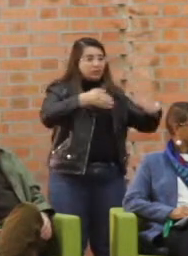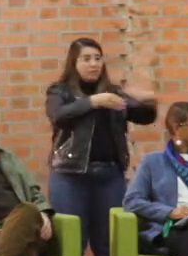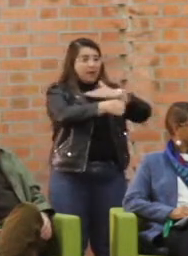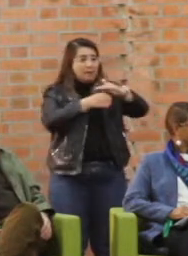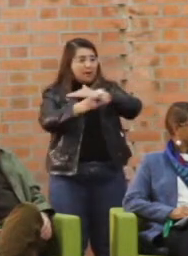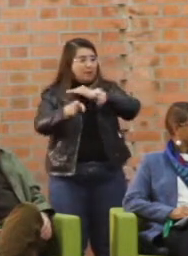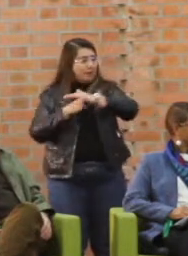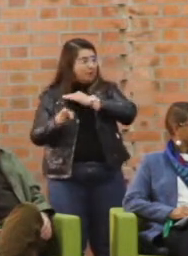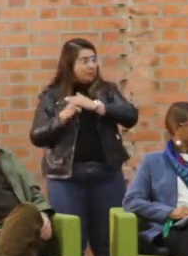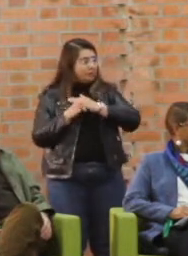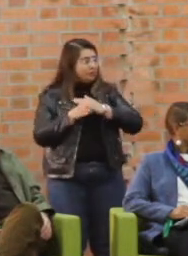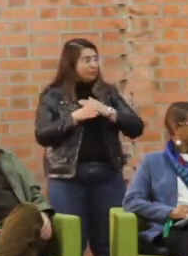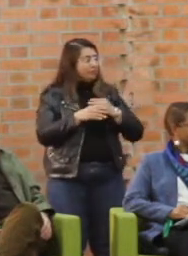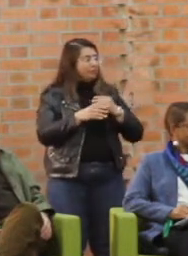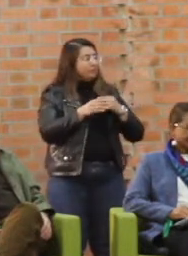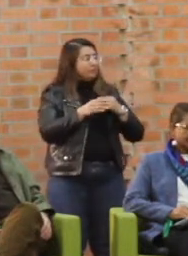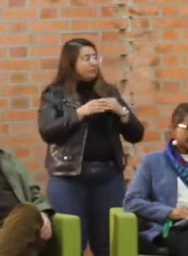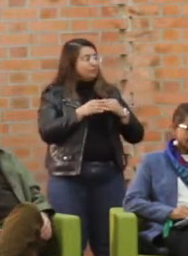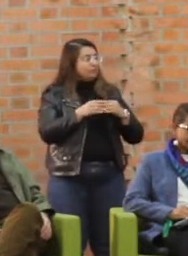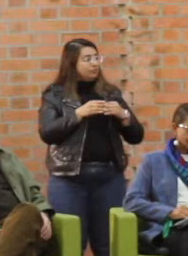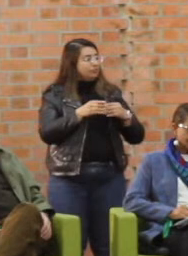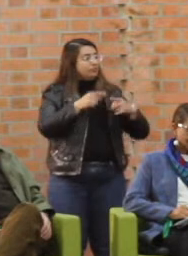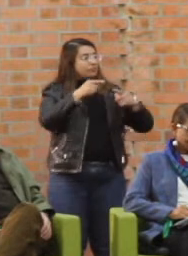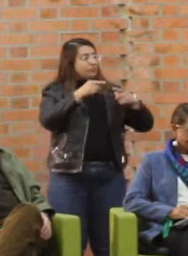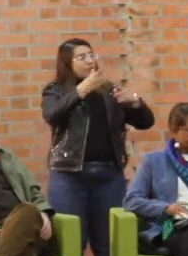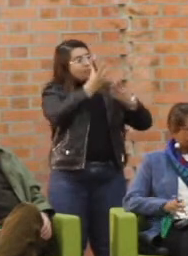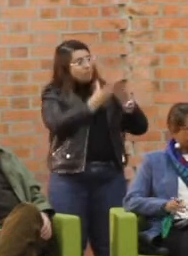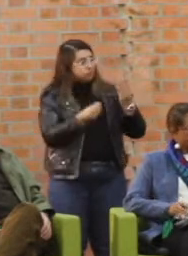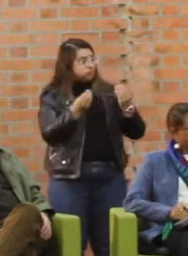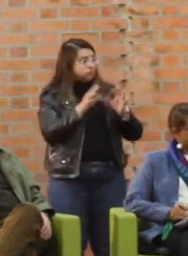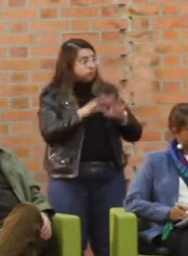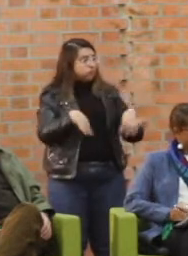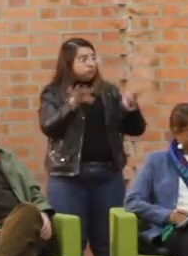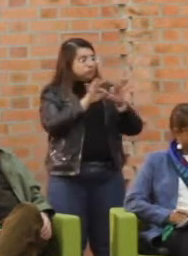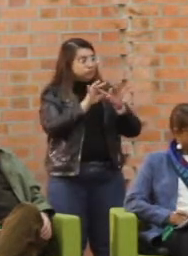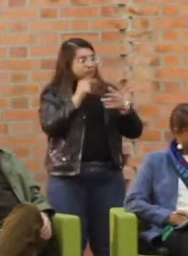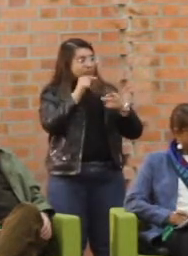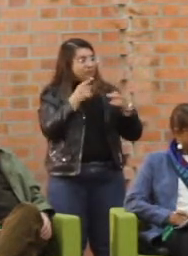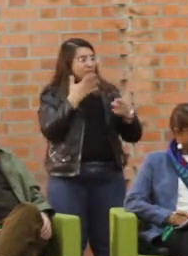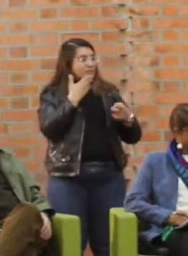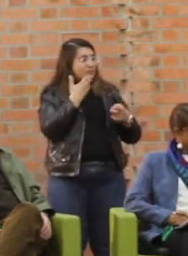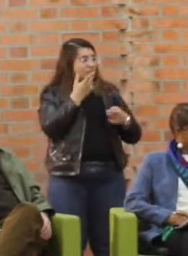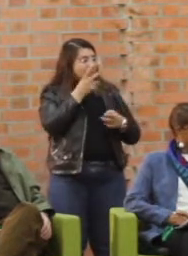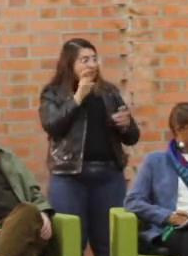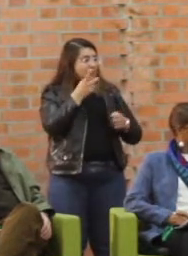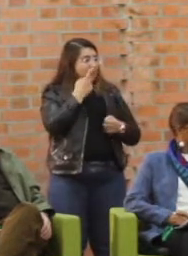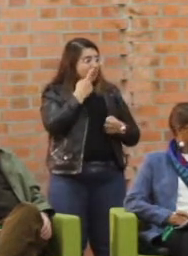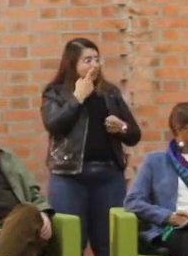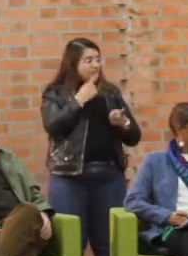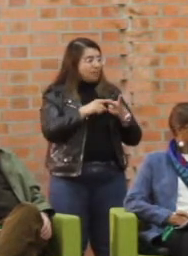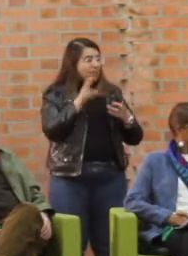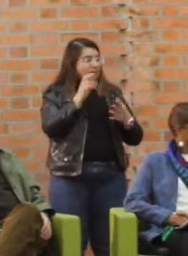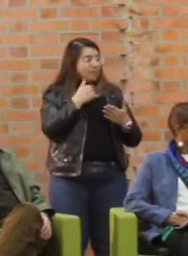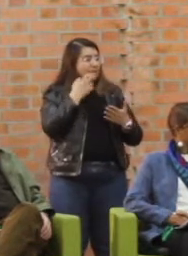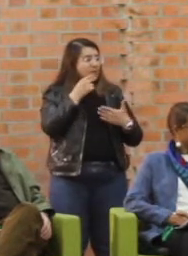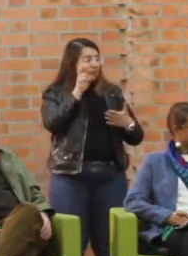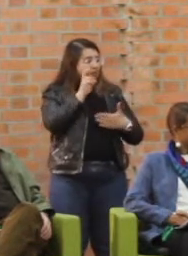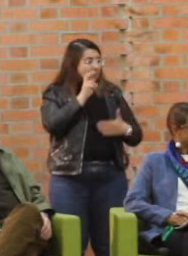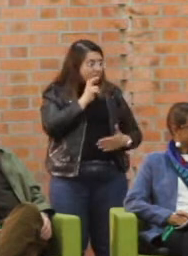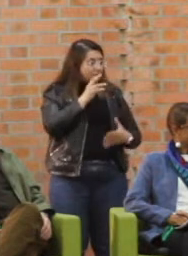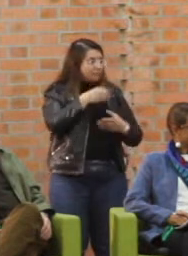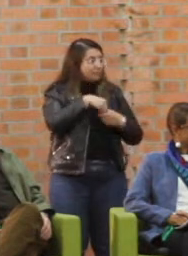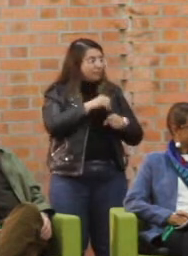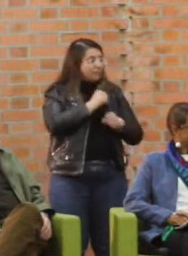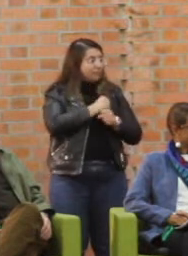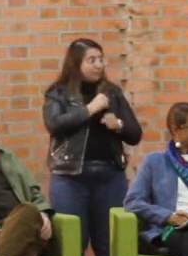mujeres asumiendo algunos elementos cruciales del orden patriarcal Como por ejemplo la división sexual del trabajo o